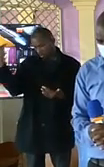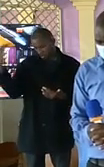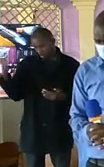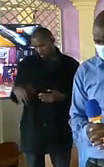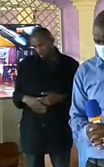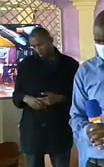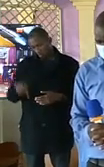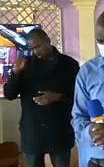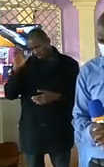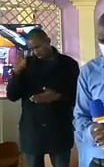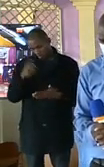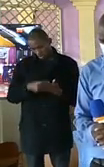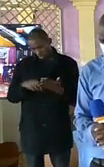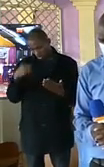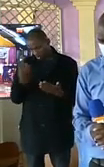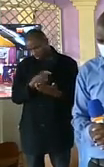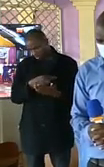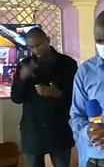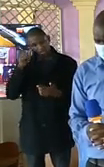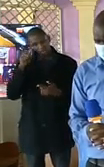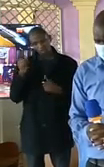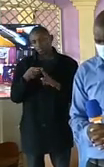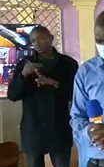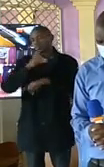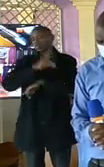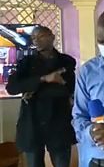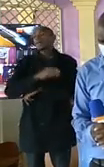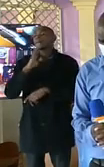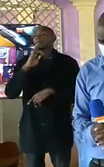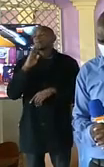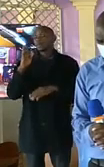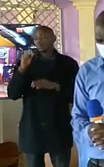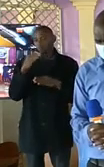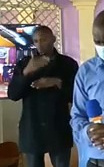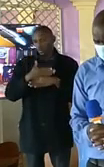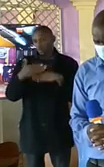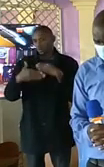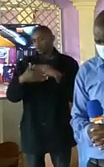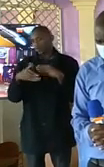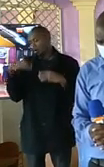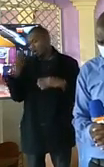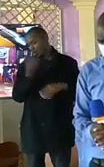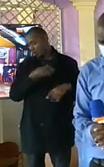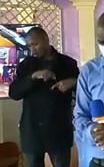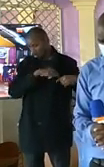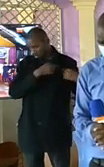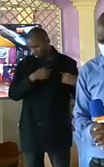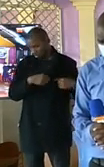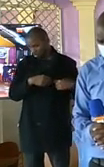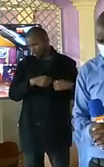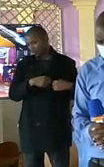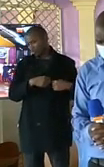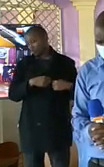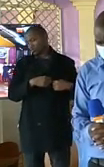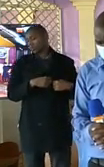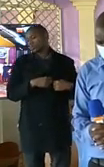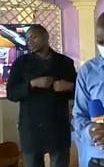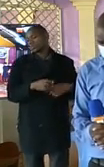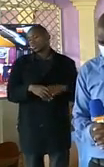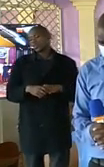Baba ndũmĩrĩri ĩrĩa tũngĩigua muthenya wa umuthi ĩkorwo ya gwaka ngoro citũ mwathani. Ĩkorwo ya kũgarũra ngoro citũ